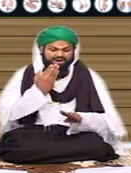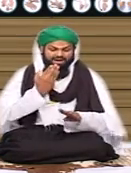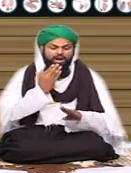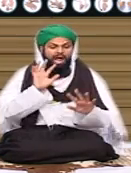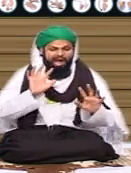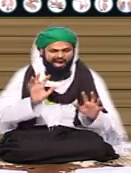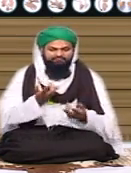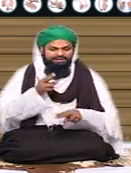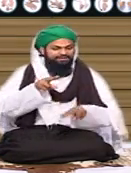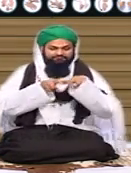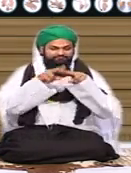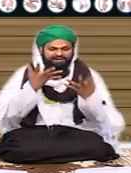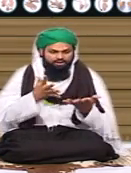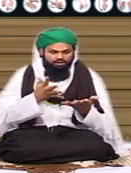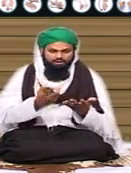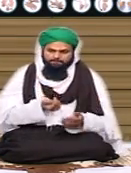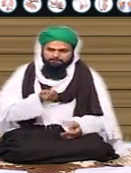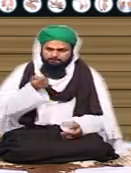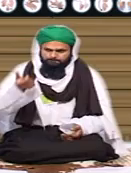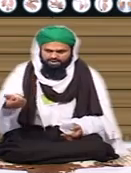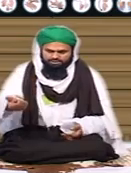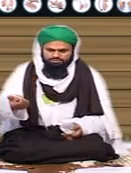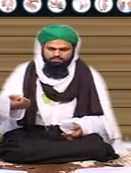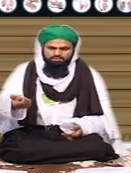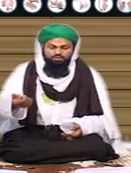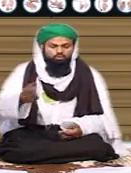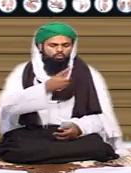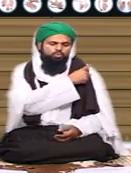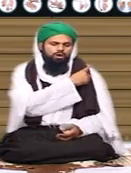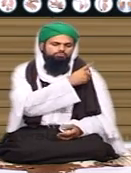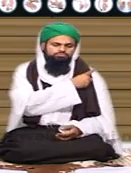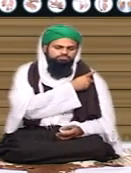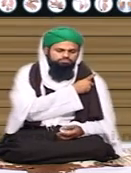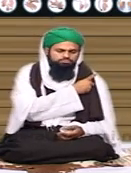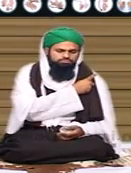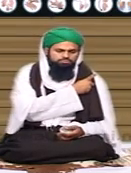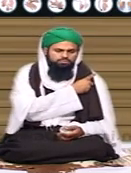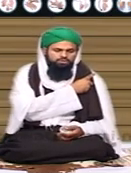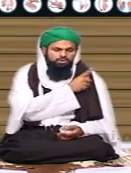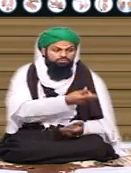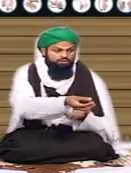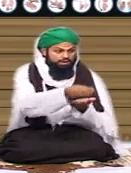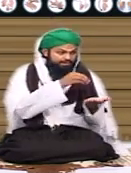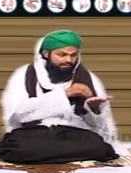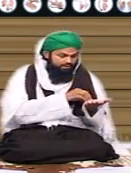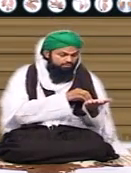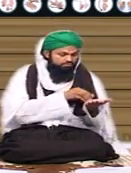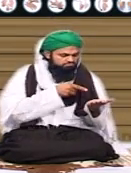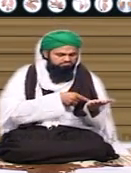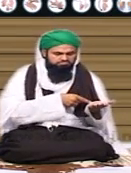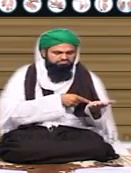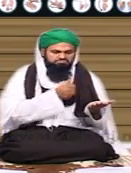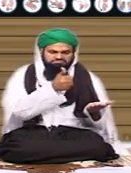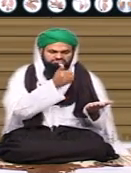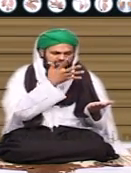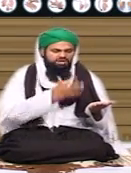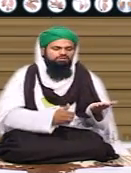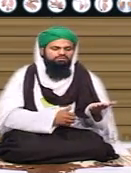طے کرائے بغیر کسی کو اجرت دے دی آپ نے تو بھی گناہ ہوا، اور اس نے لے لی تو اس کے حق میں یہ